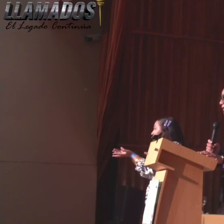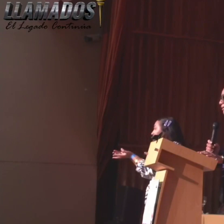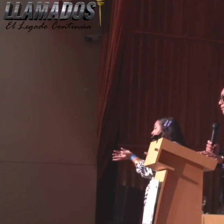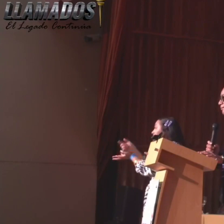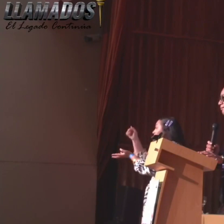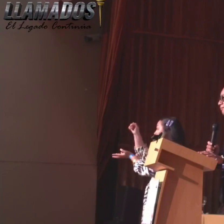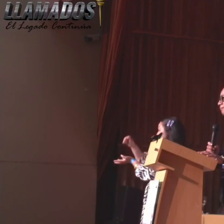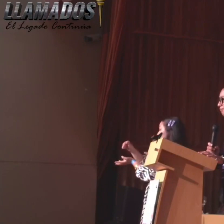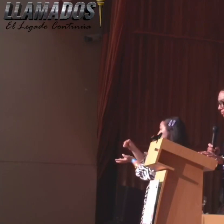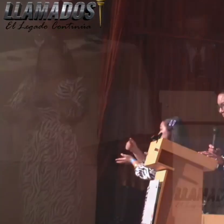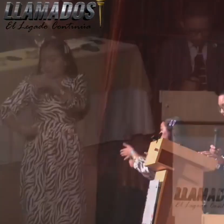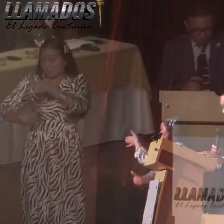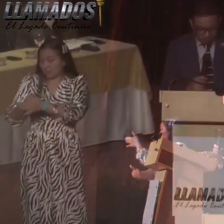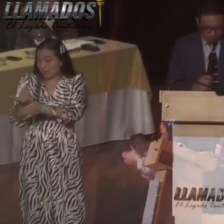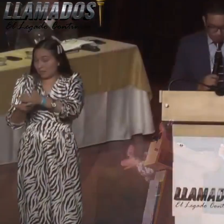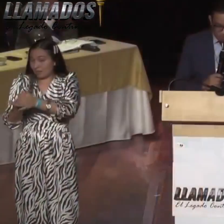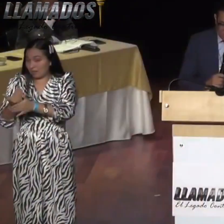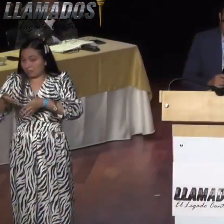de Eli.